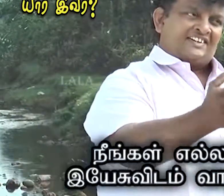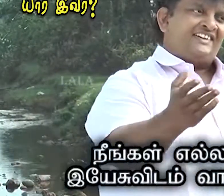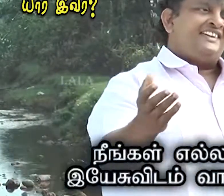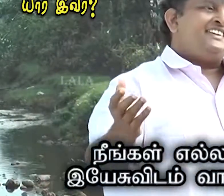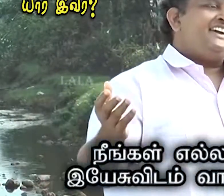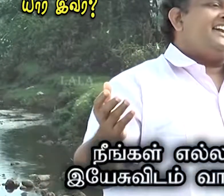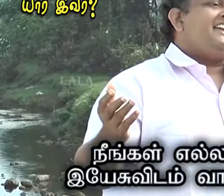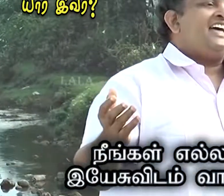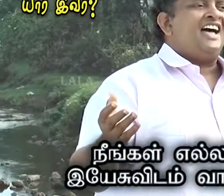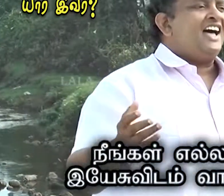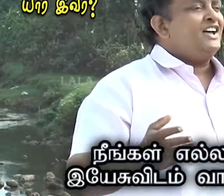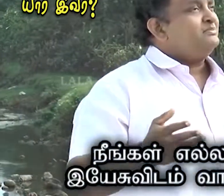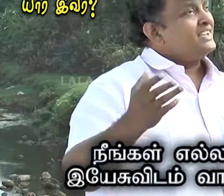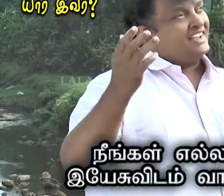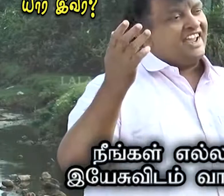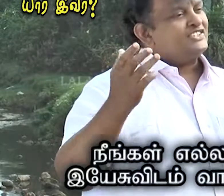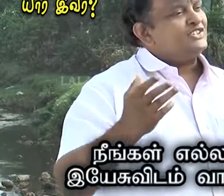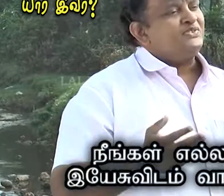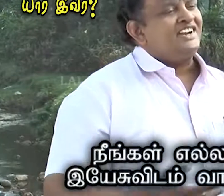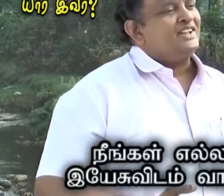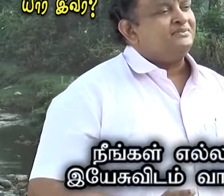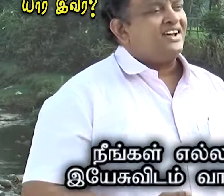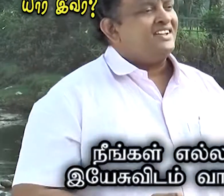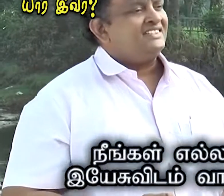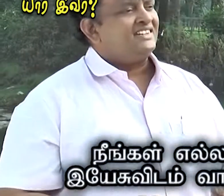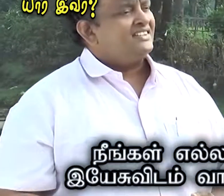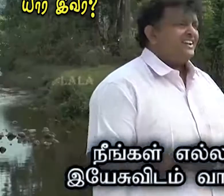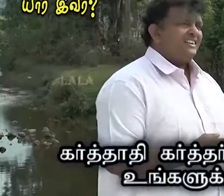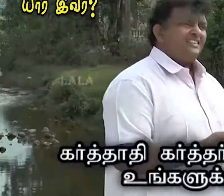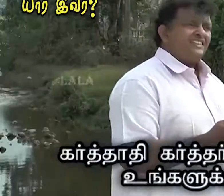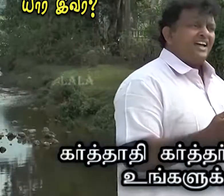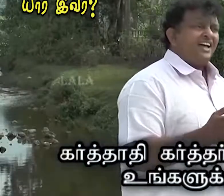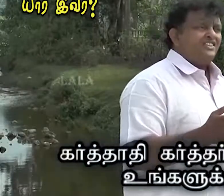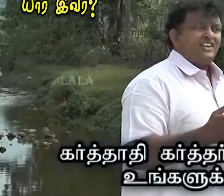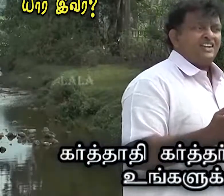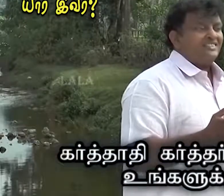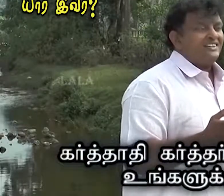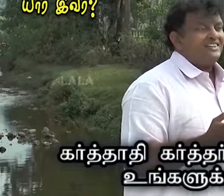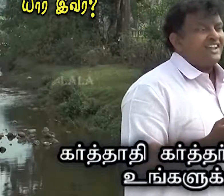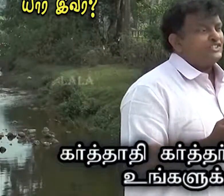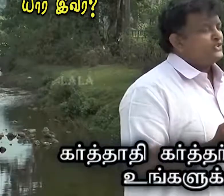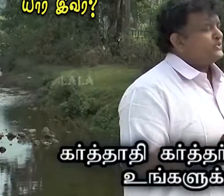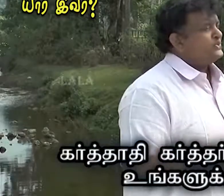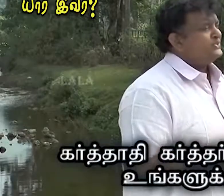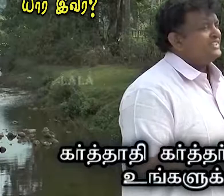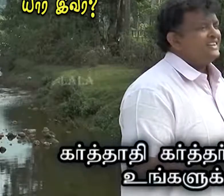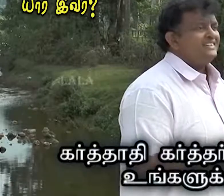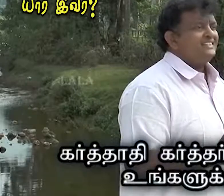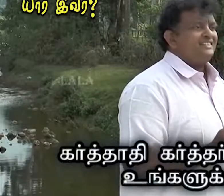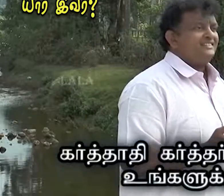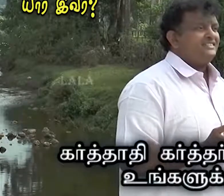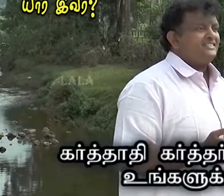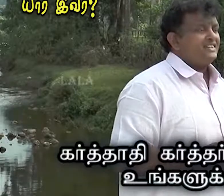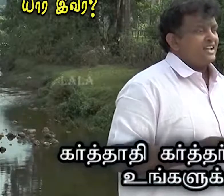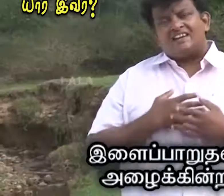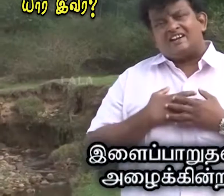வாருங்கள். நீங்கள் எல்லாரும் இயேசுவிடம் வாருங்கள். கர்த்தாதி கர்த்தர் இயேசு